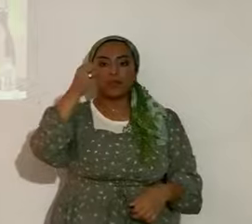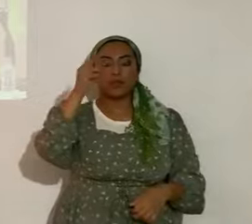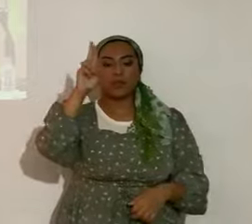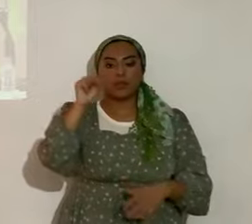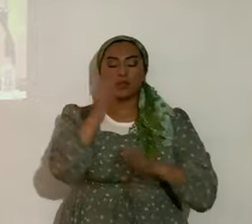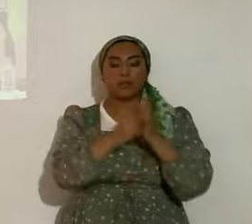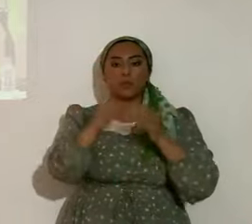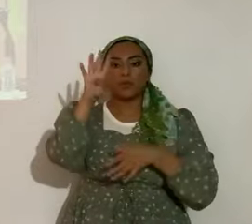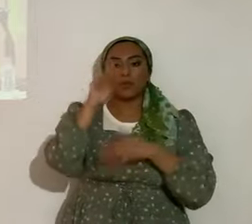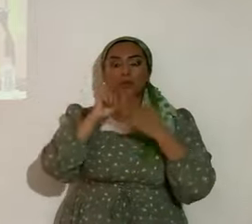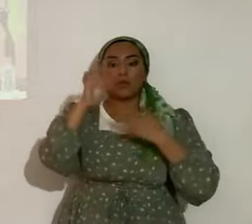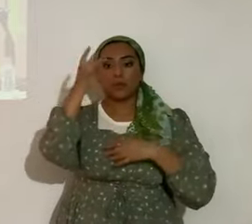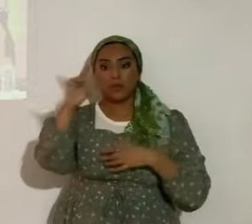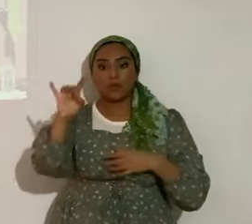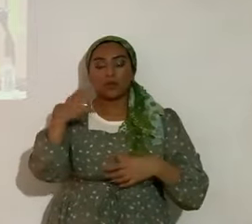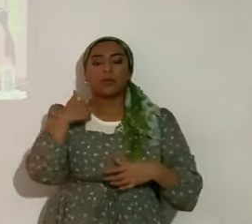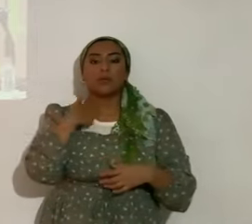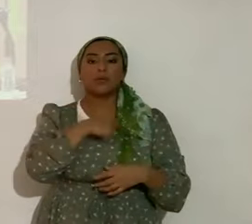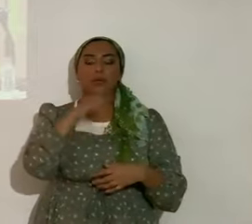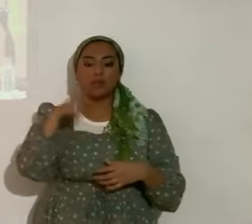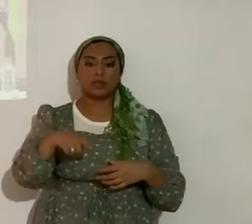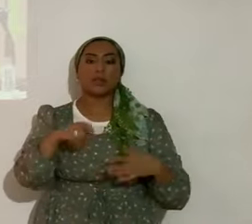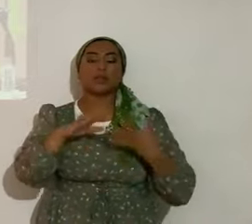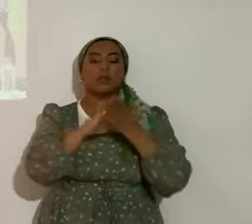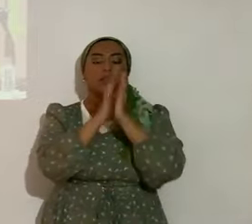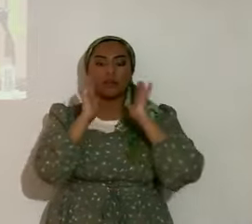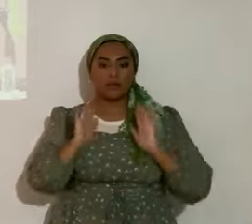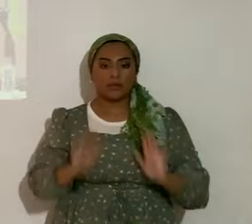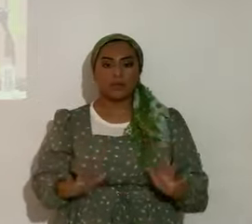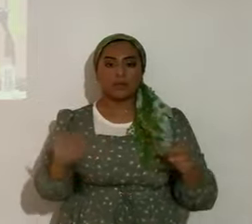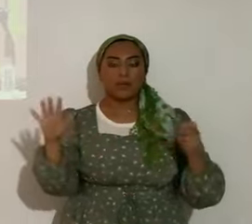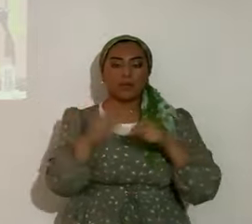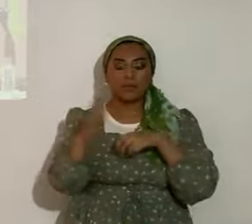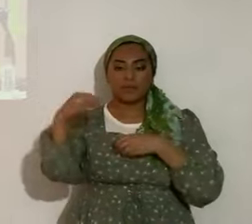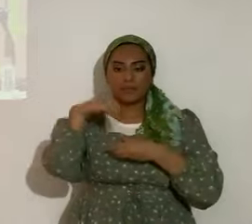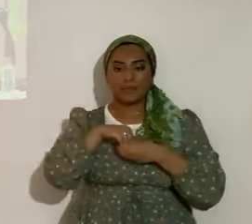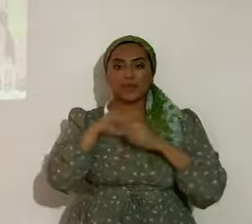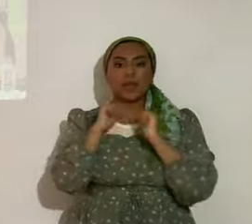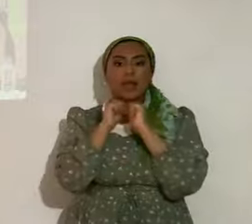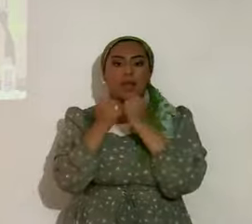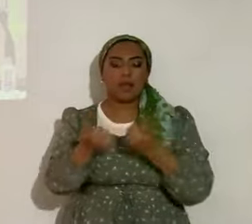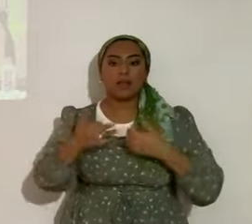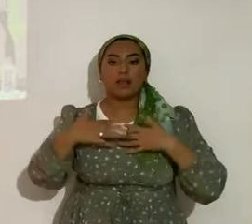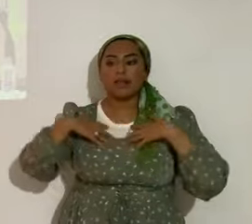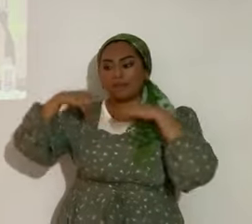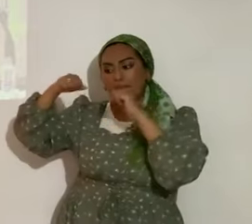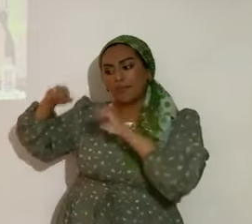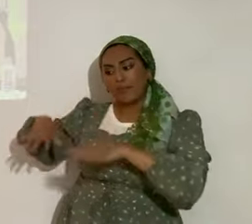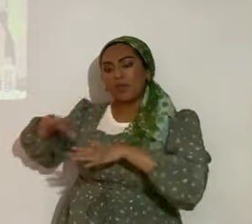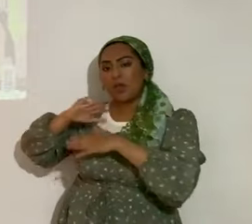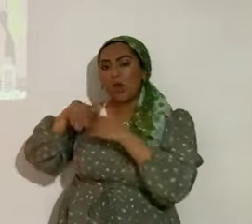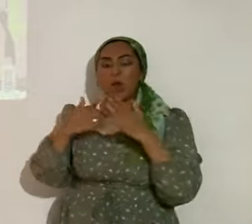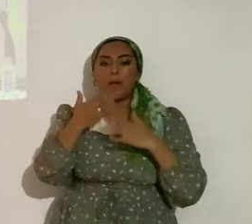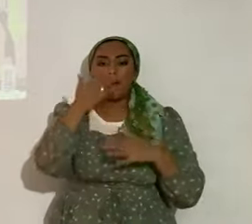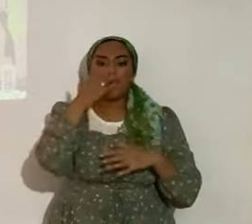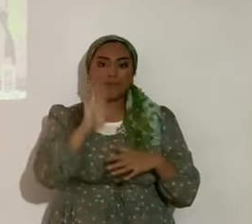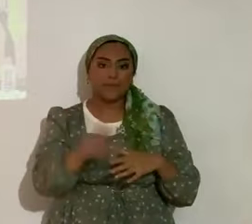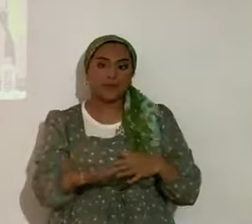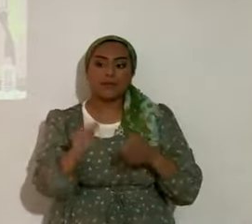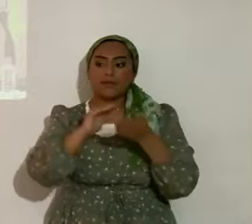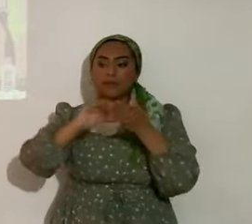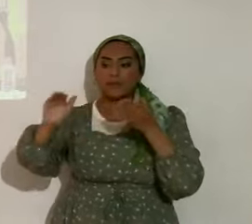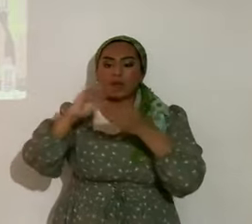Entonces, tenemos que restablecer la tranquilidad mental. ¿Cómo? Echando fuera todo resentimiento, perdonando a todo